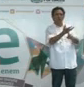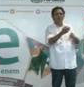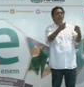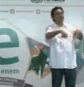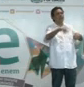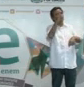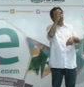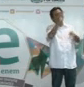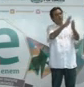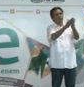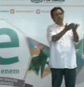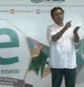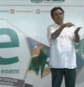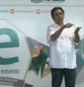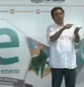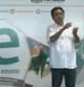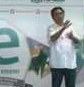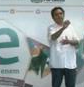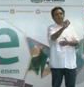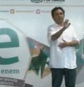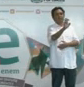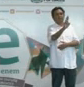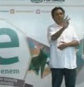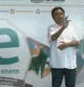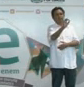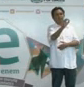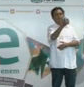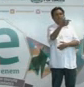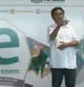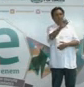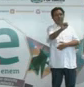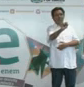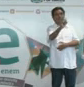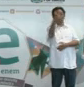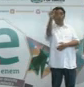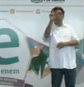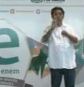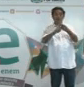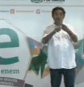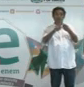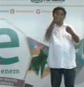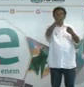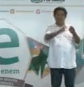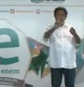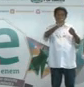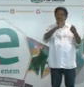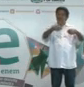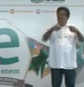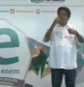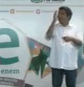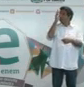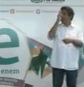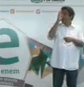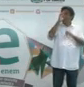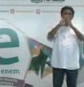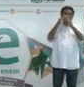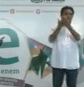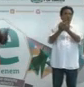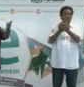lembrar desse livro, Os Sertões. Ok. Outra observação é que a literatura deve ser pensada nas